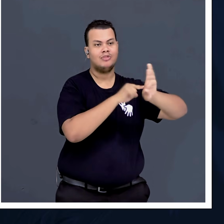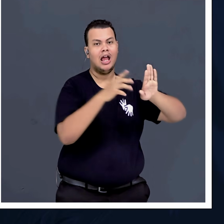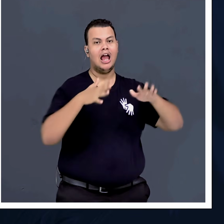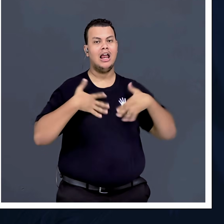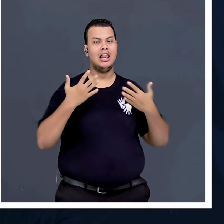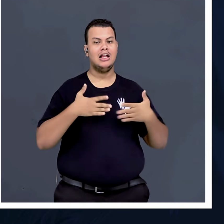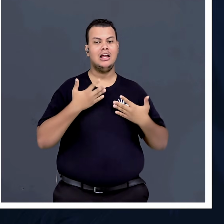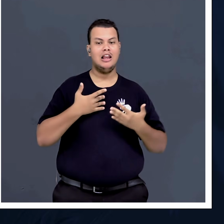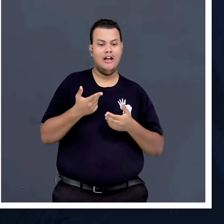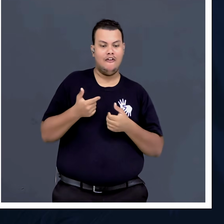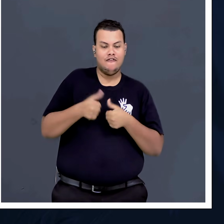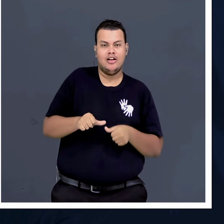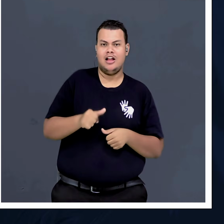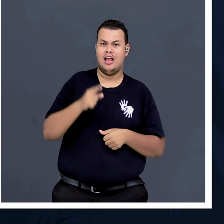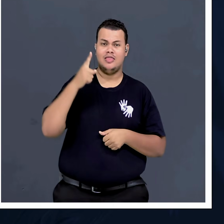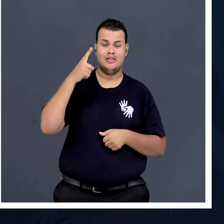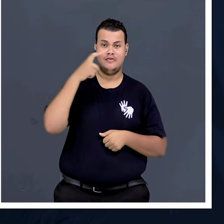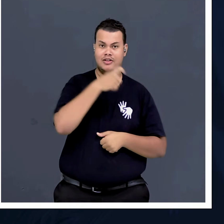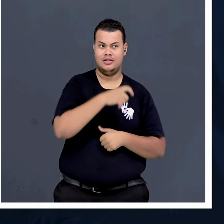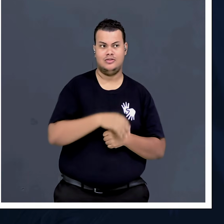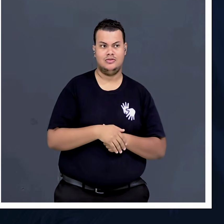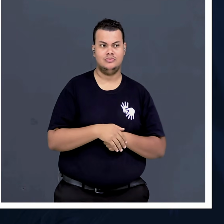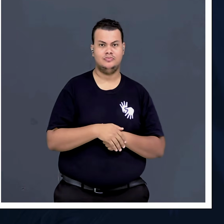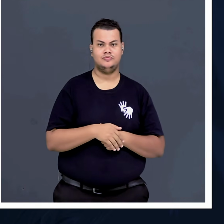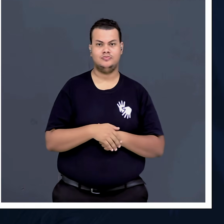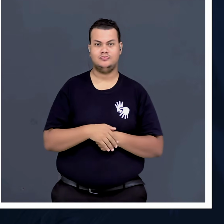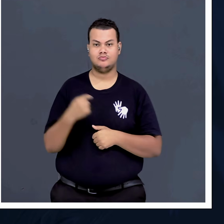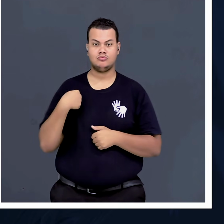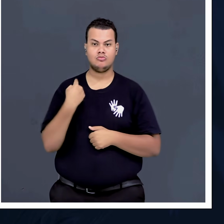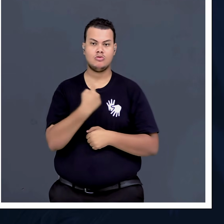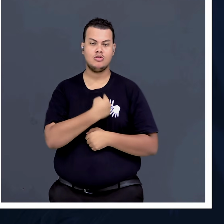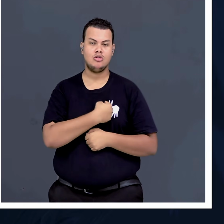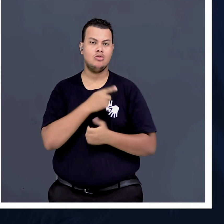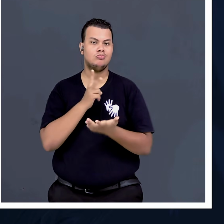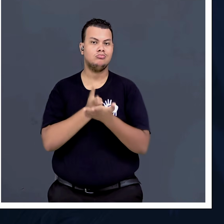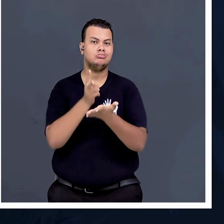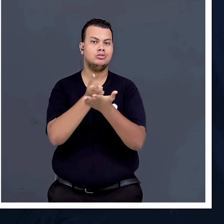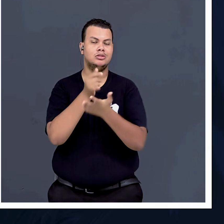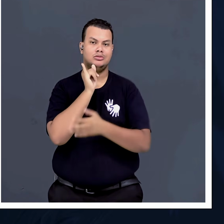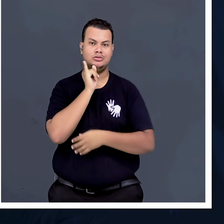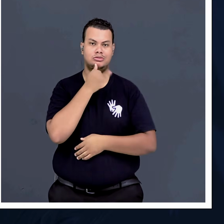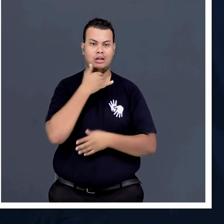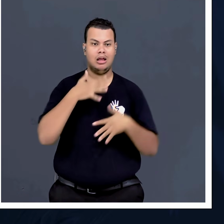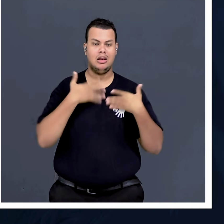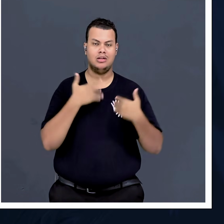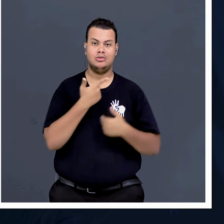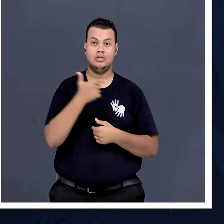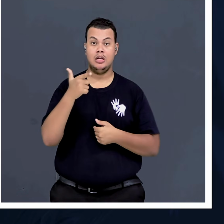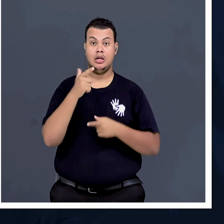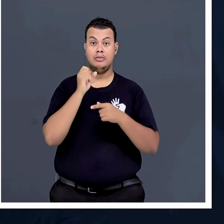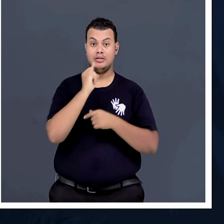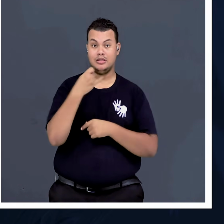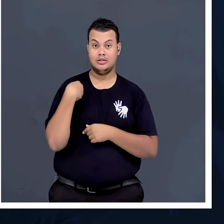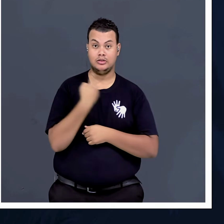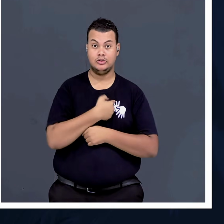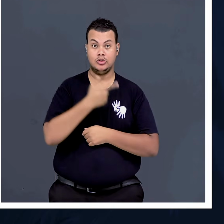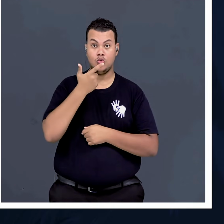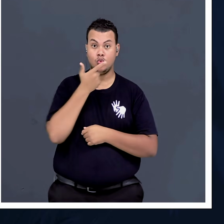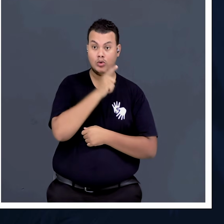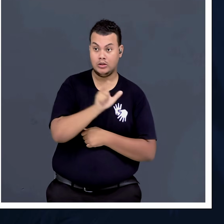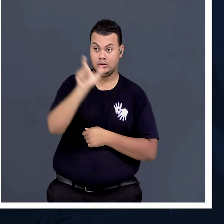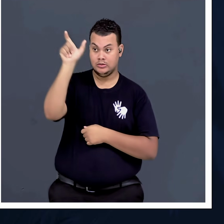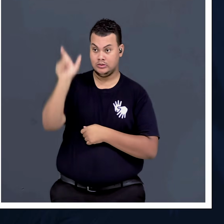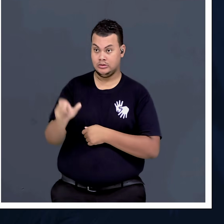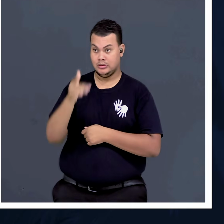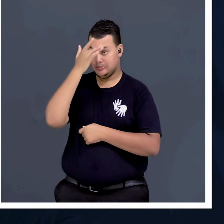alegria vai permanecer em nós. Nós não conseguiremos nos manter alegres. Mas quando nós estamos investindo naquela pessoa